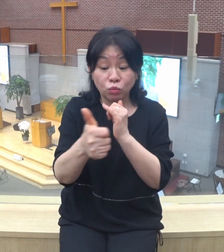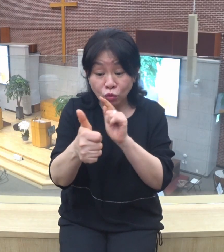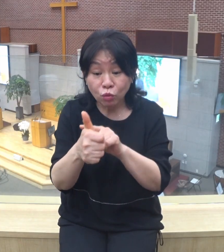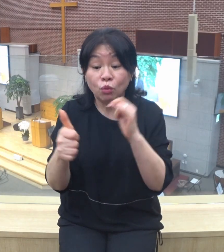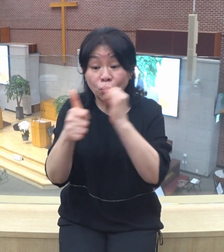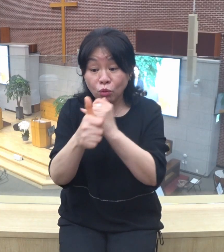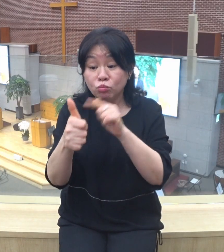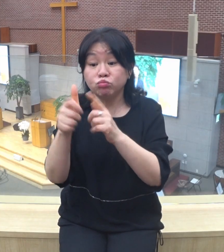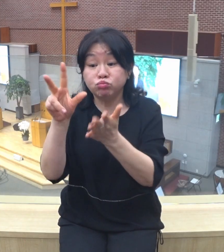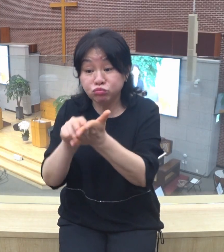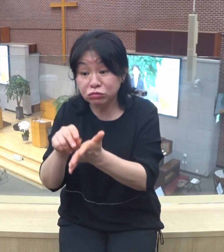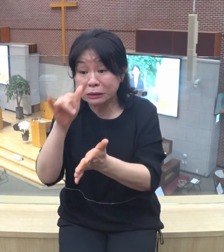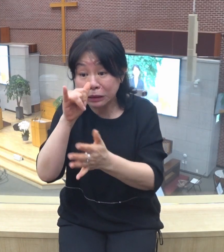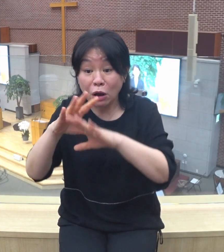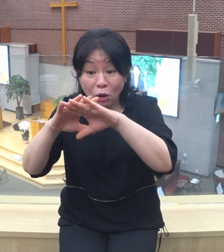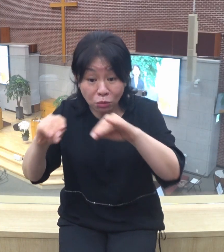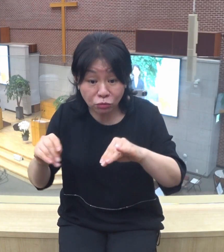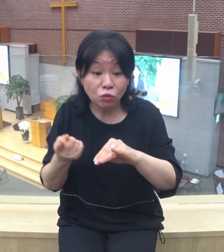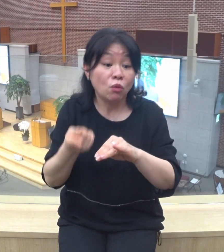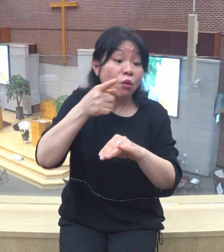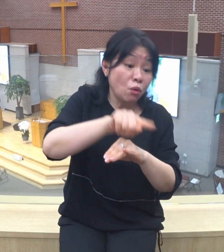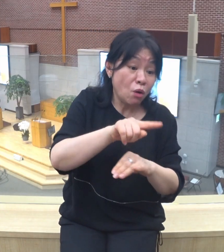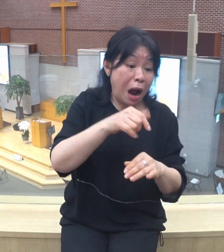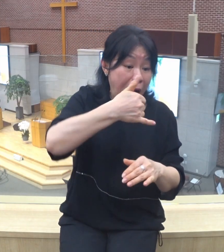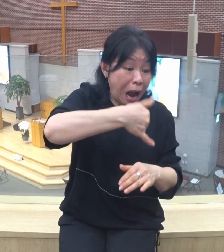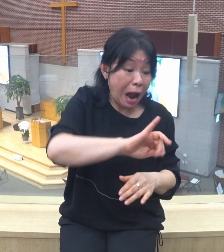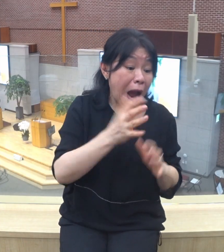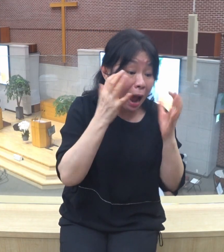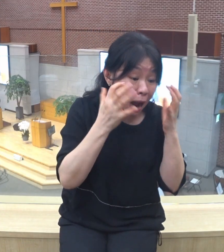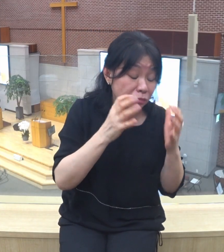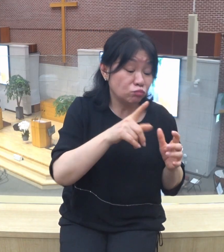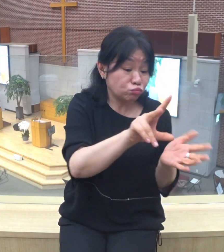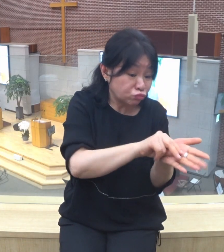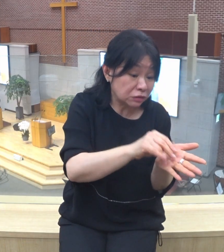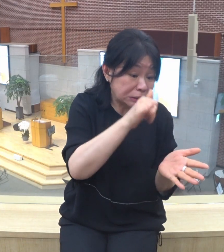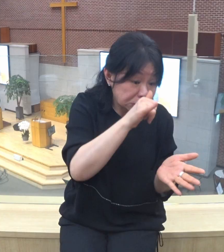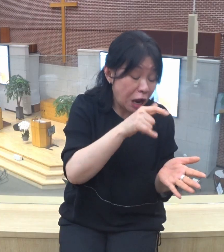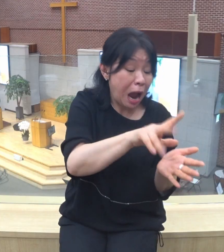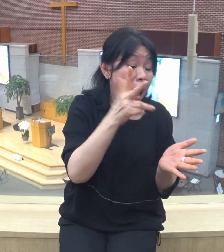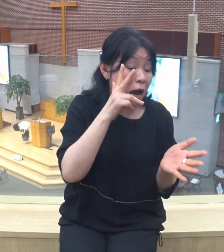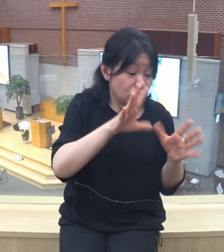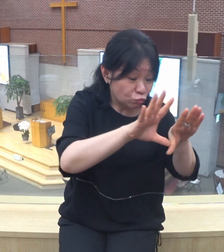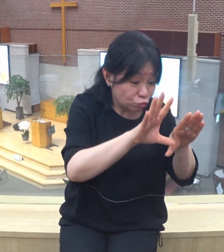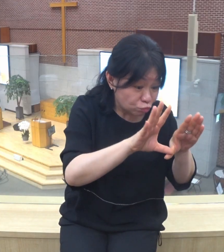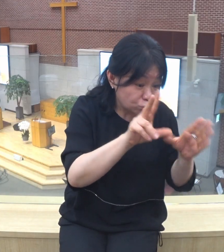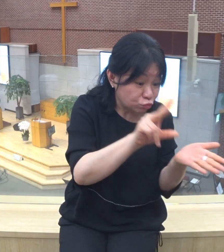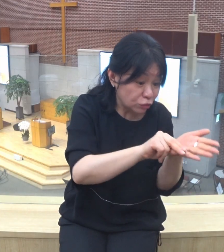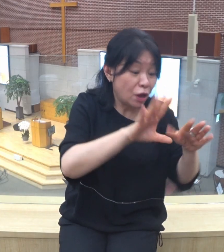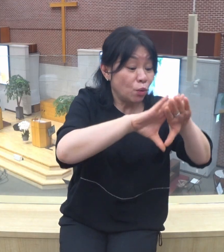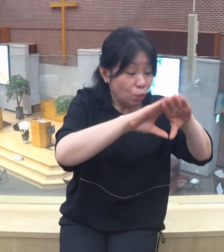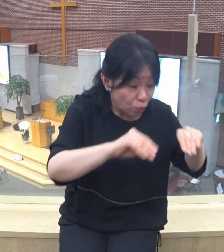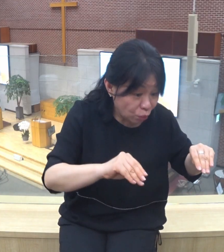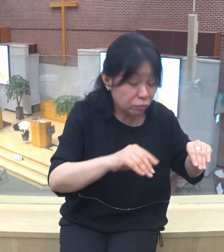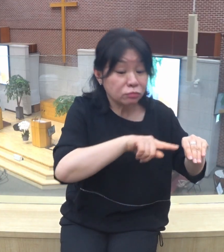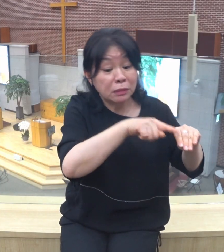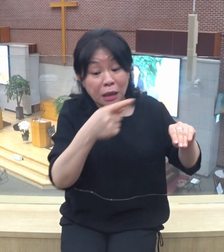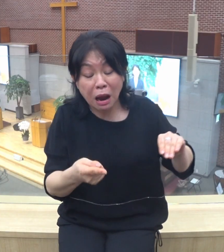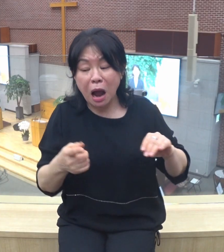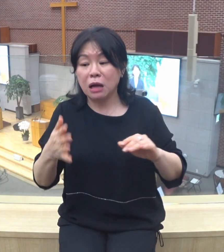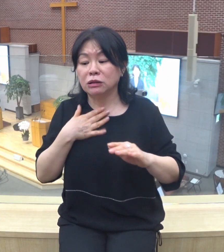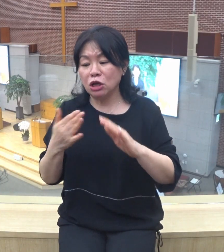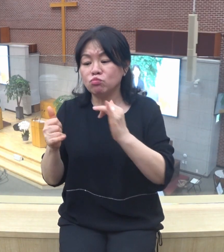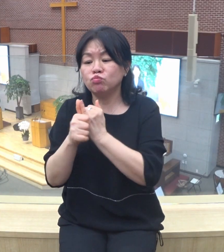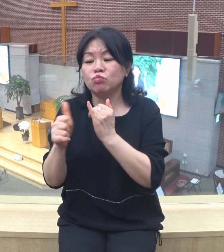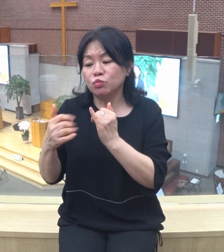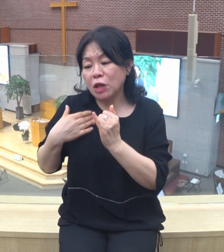생기고, 남편의 문제가 해결되면 아이에게 문제가 생기고, 아이의 문제가 해결돼서 한숨 돌리면 우리 친정의